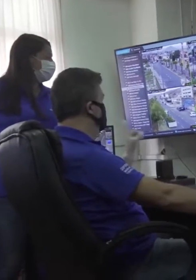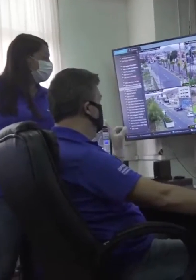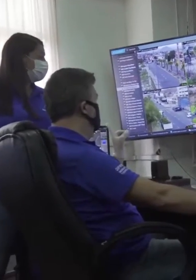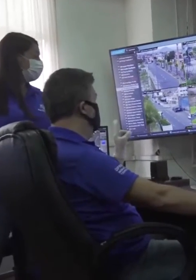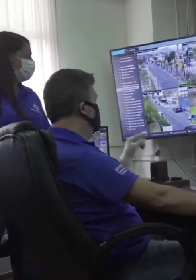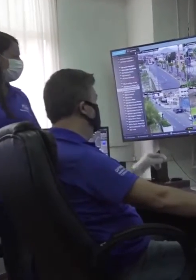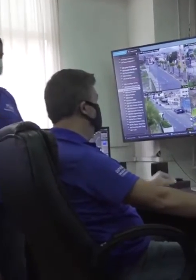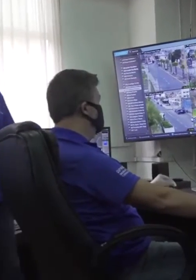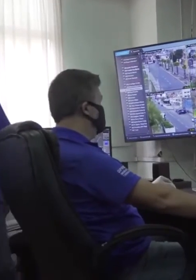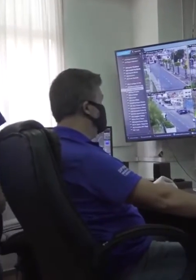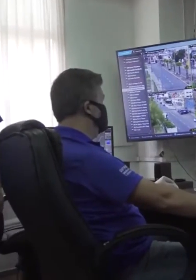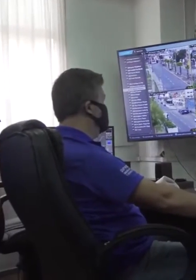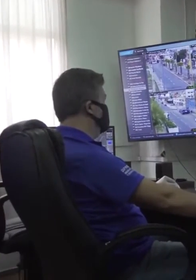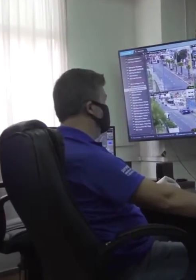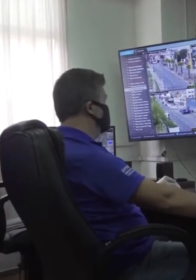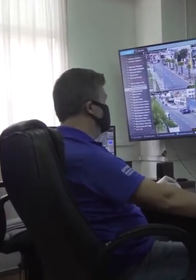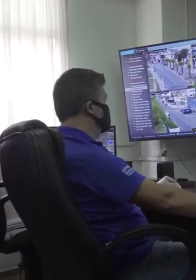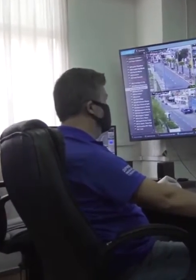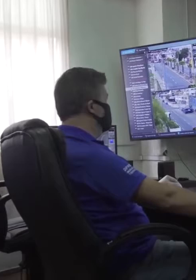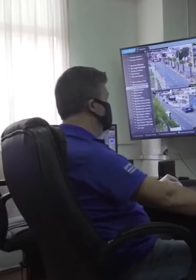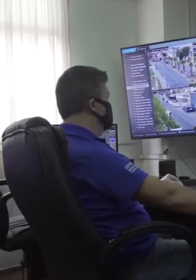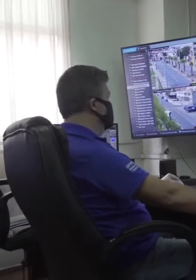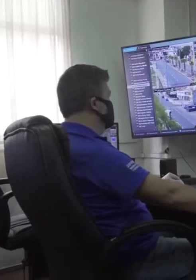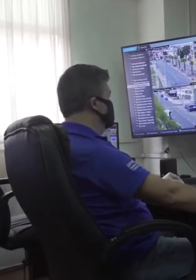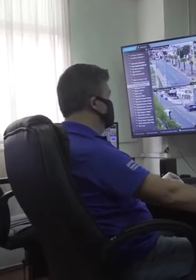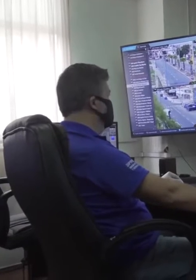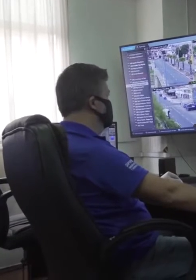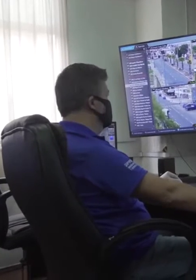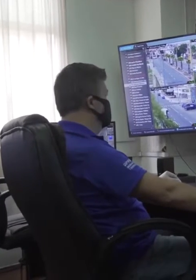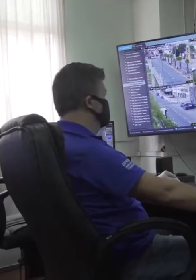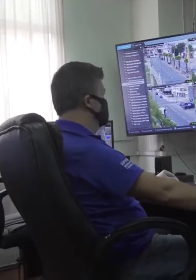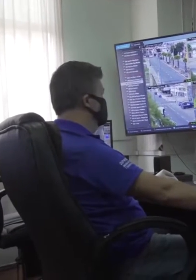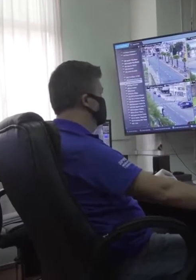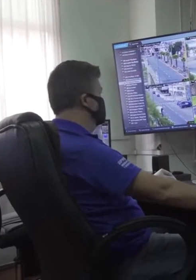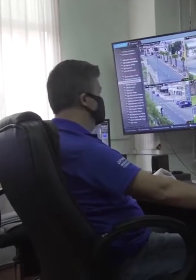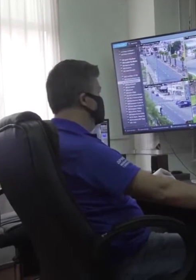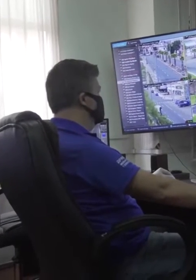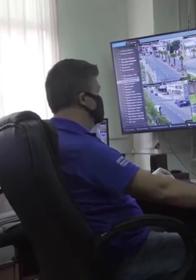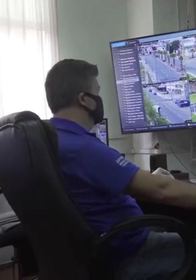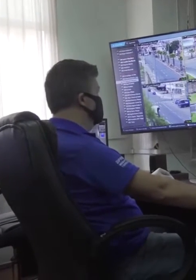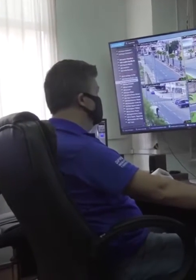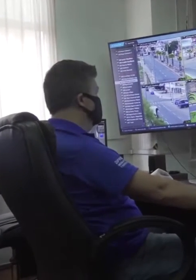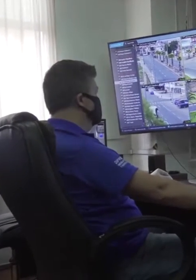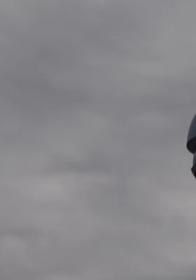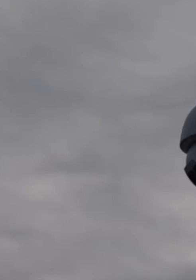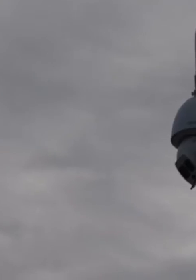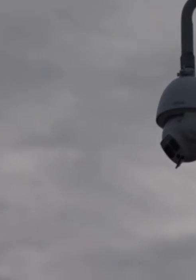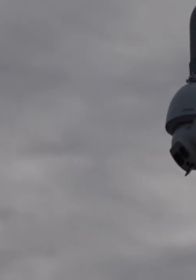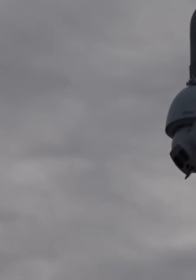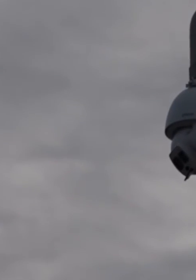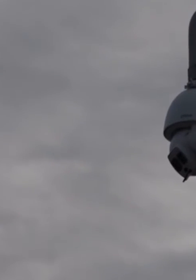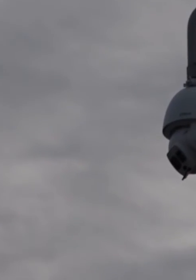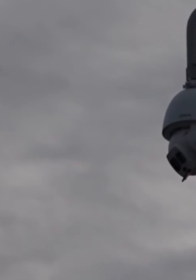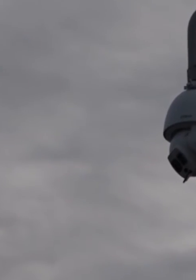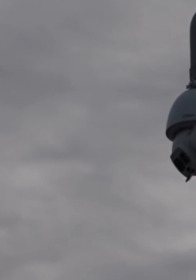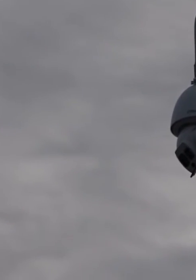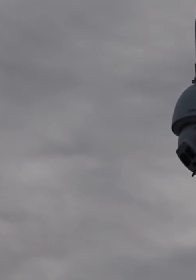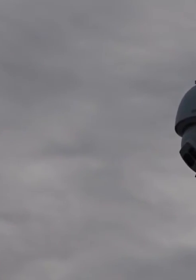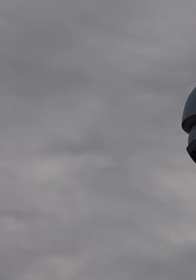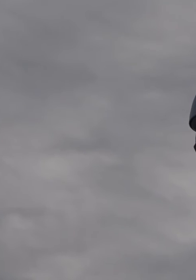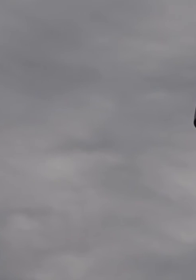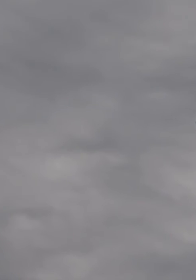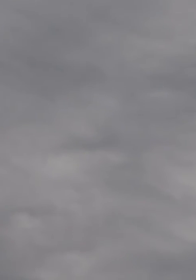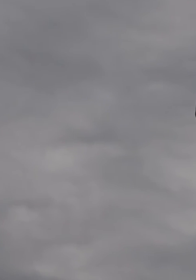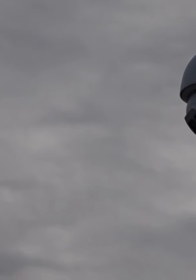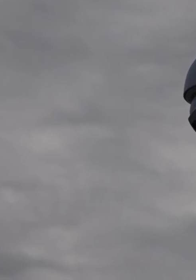los tribunales de justicia. Las videocámaras municipales estarán conectadas con la central de la Municipalidad de Arica y